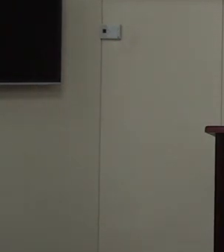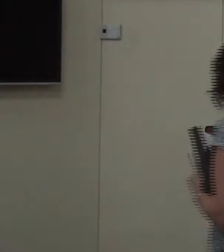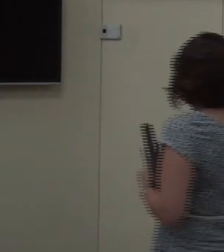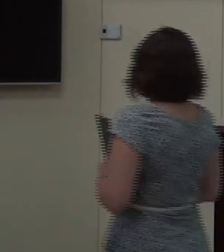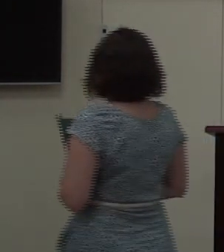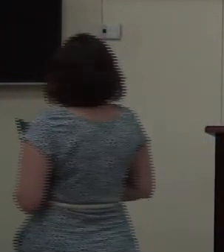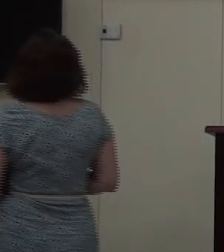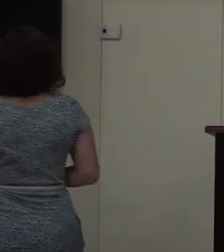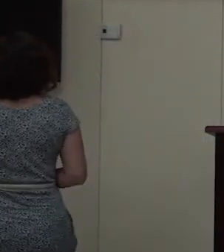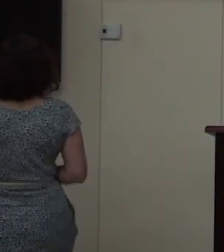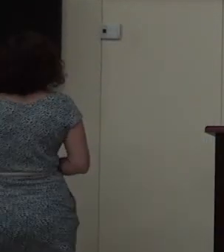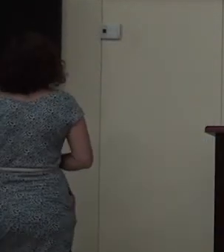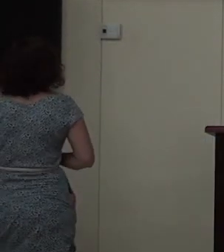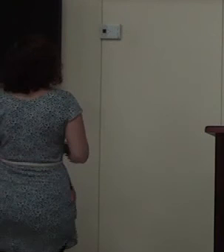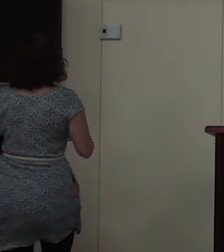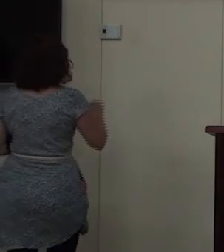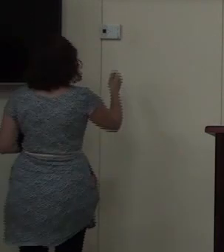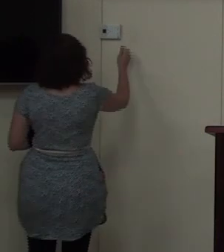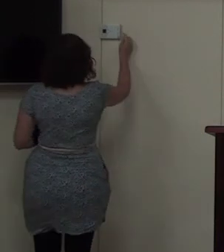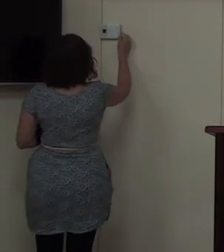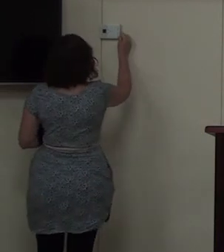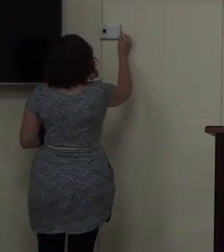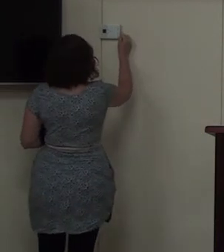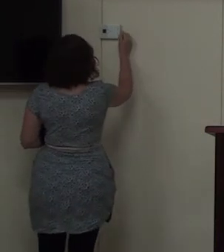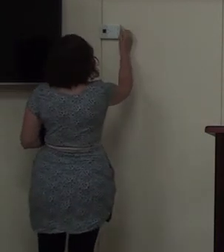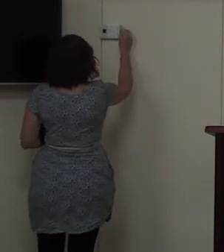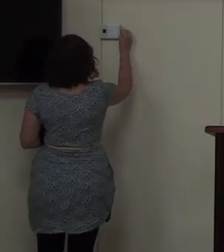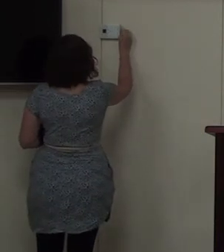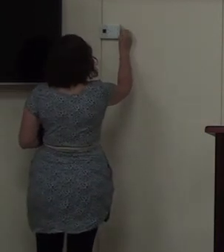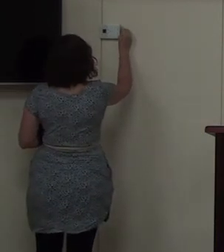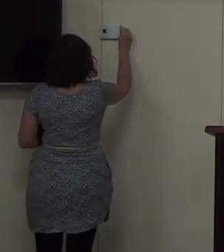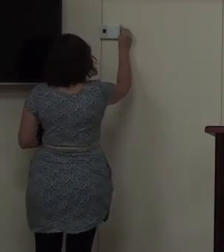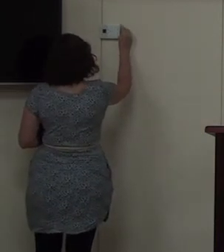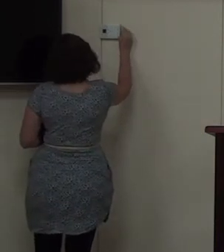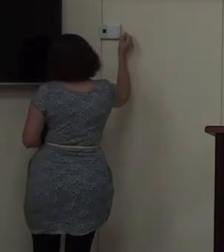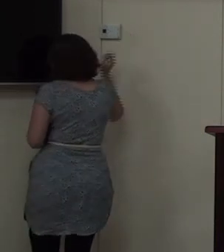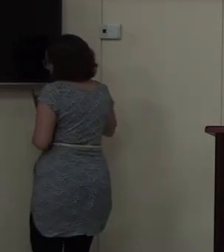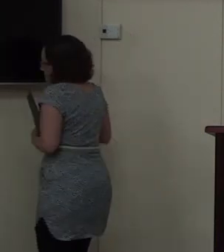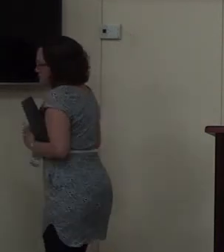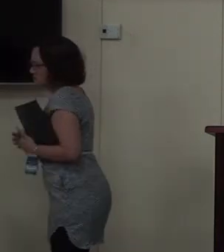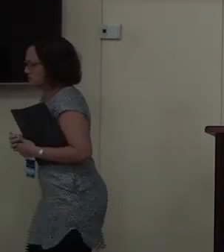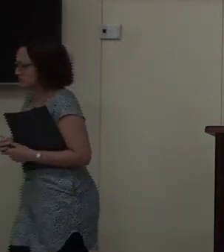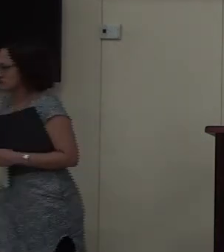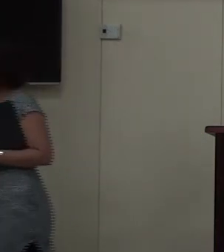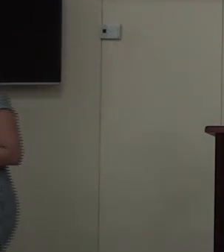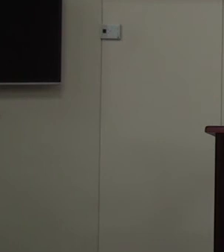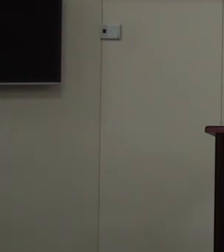los cuales denominar la realidad circundante, los objetos existentes en el contexto actual. ¿Por qué?